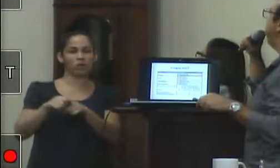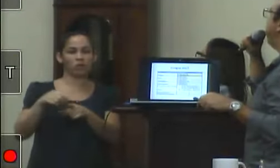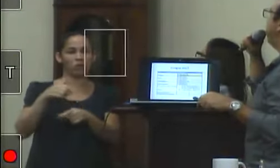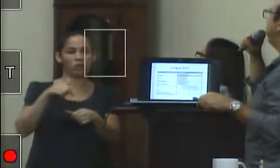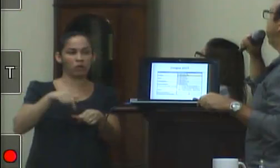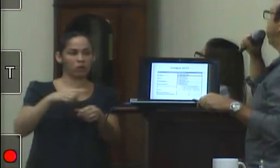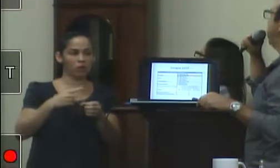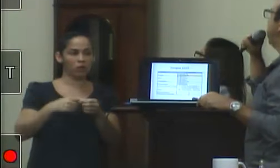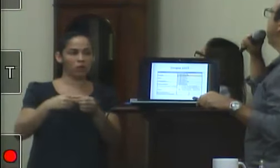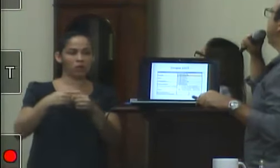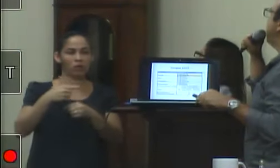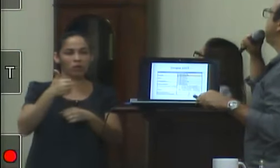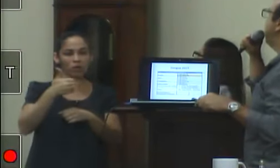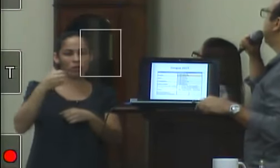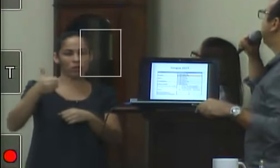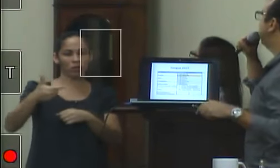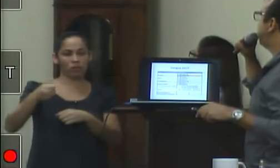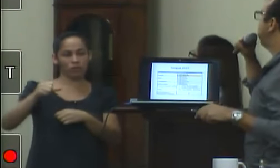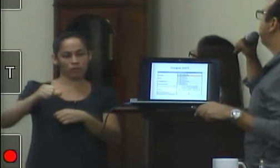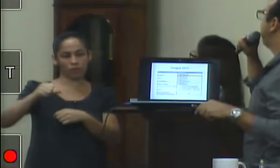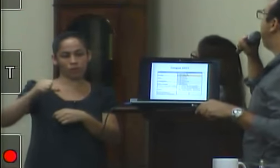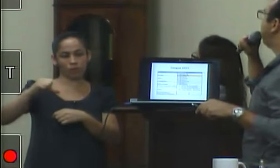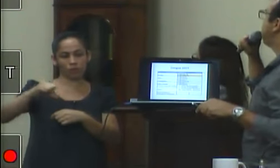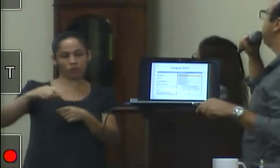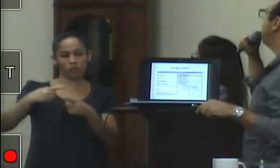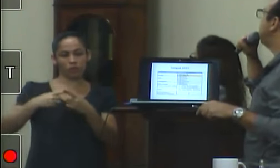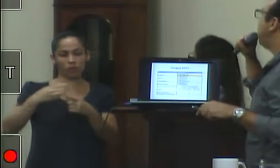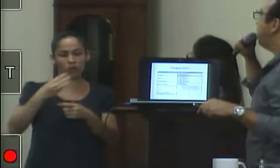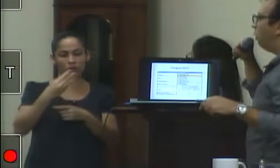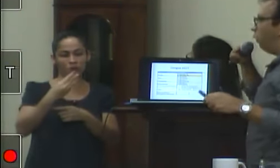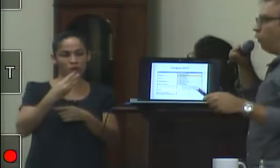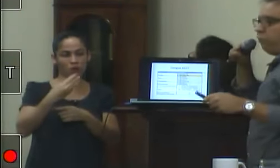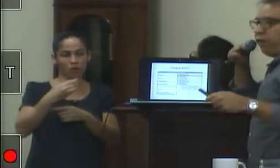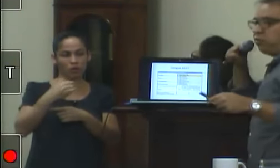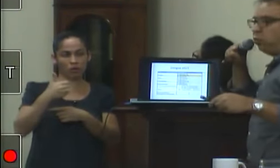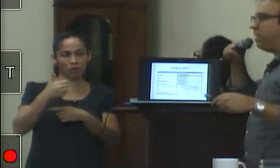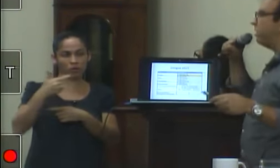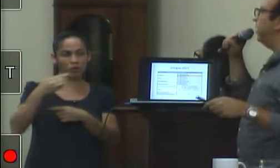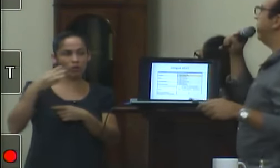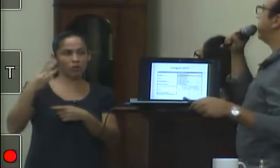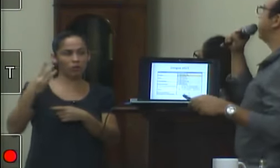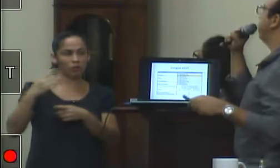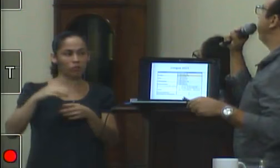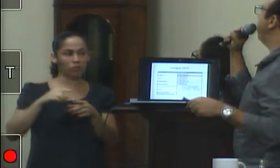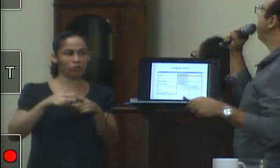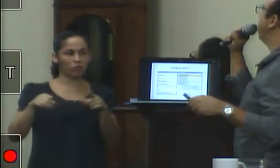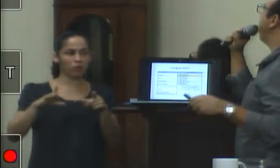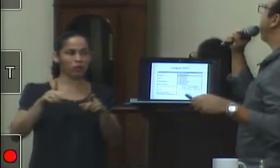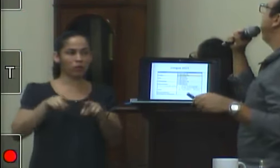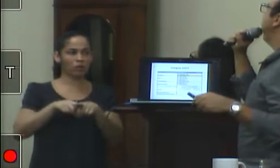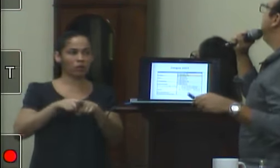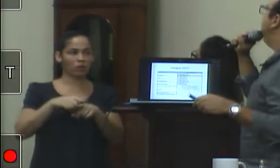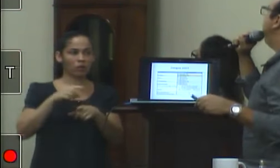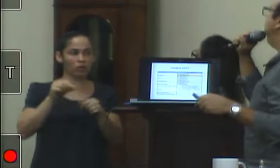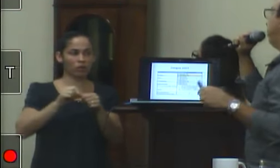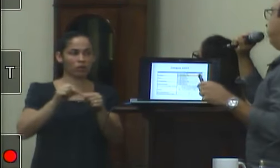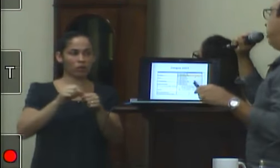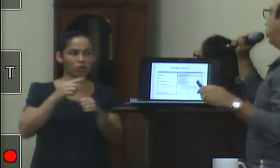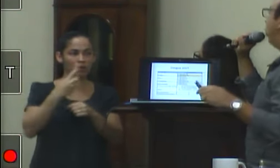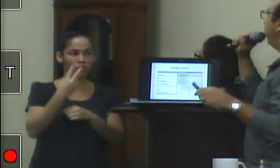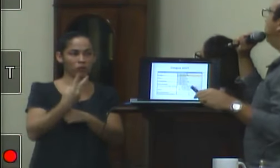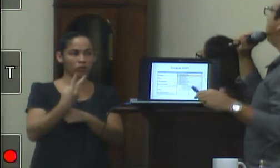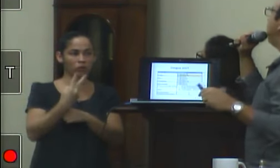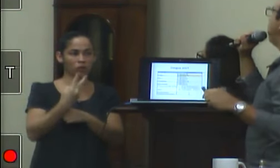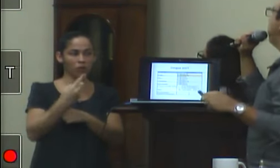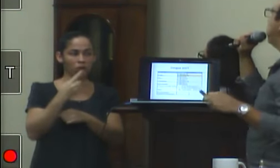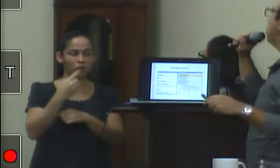129 no terceiro e 136 no quarto ciclo. Foram feitos 2 liras no período, né? É, minto,